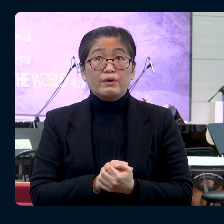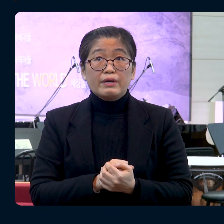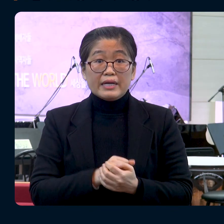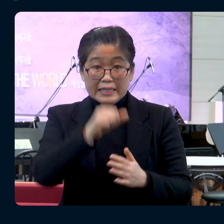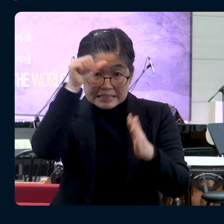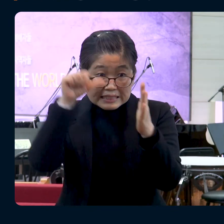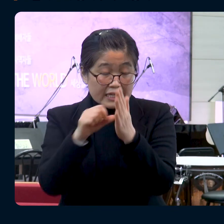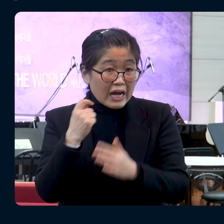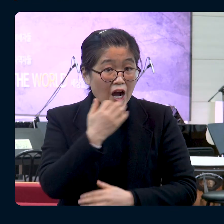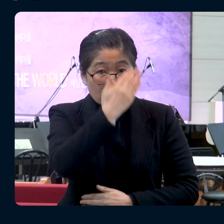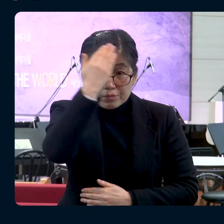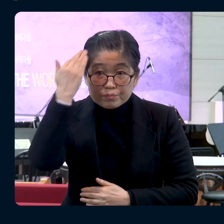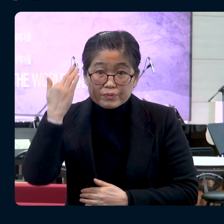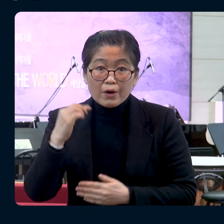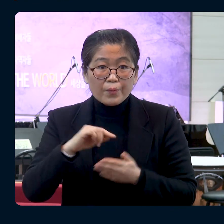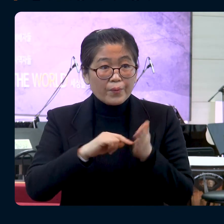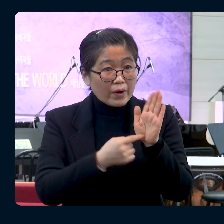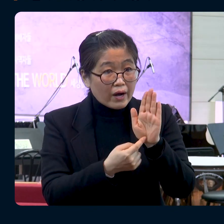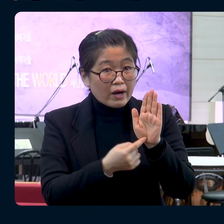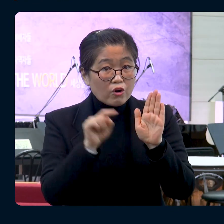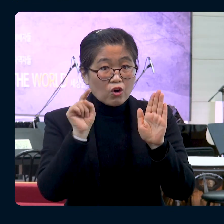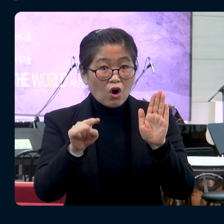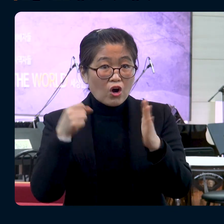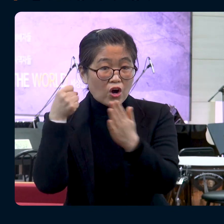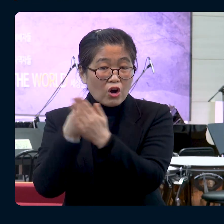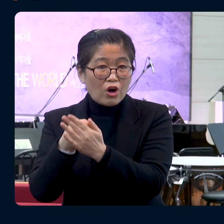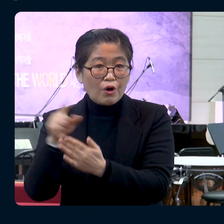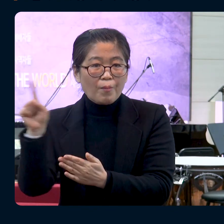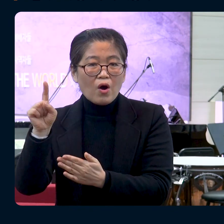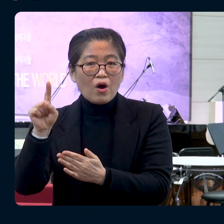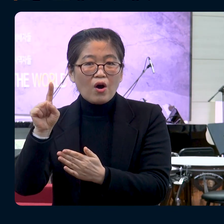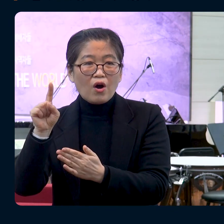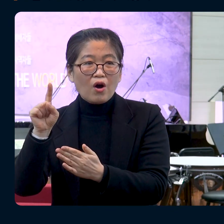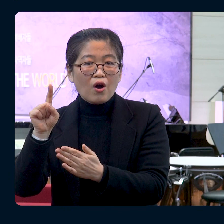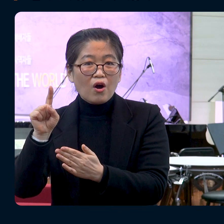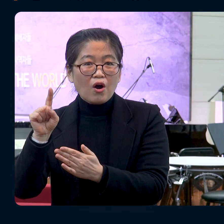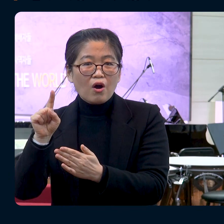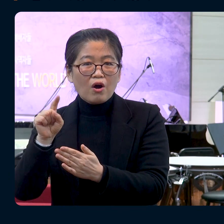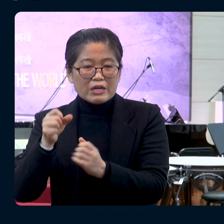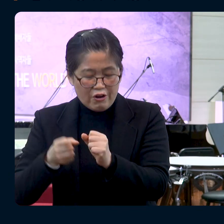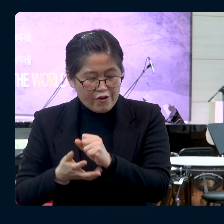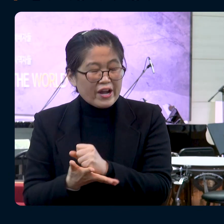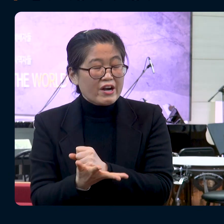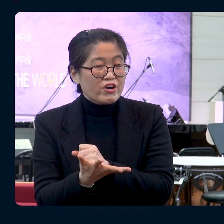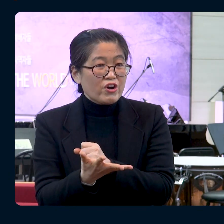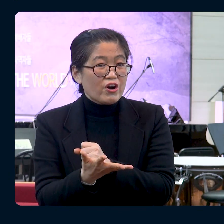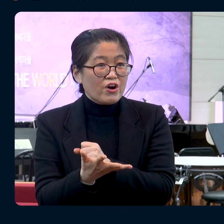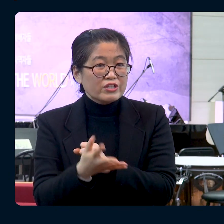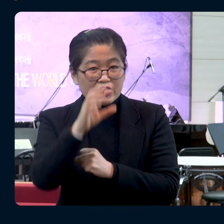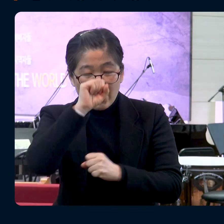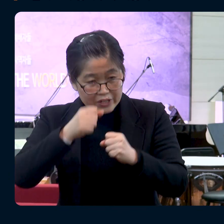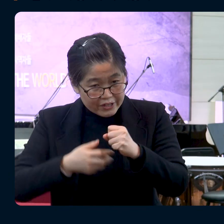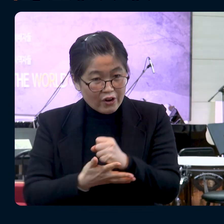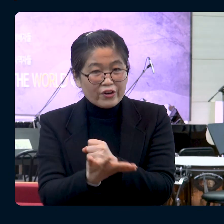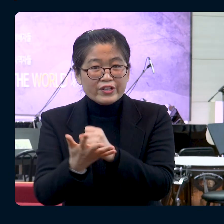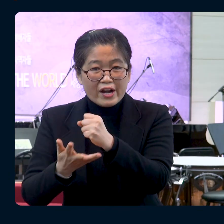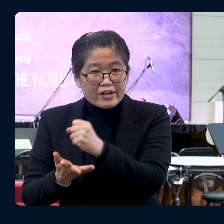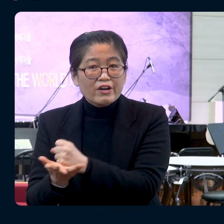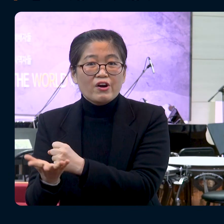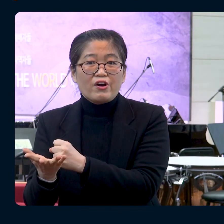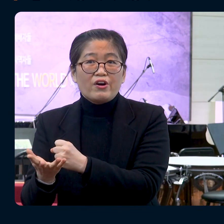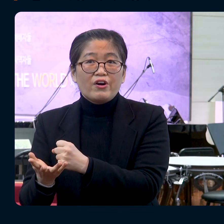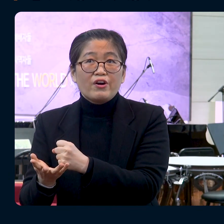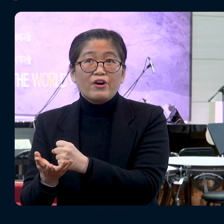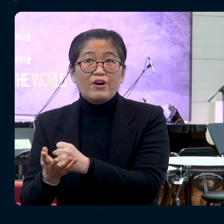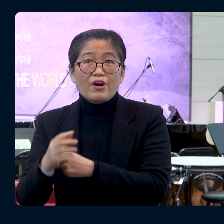인생이 아름다운가 아닌가, 그 신앙이 아름다운가 아닌가를 결정하는 가장 핵심은 바로 뭐냐? 영향력이죠. 영향력, 선한